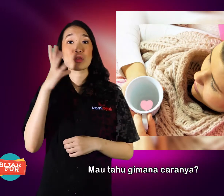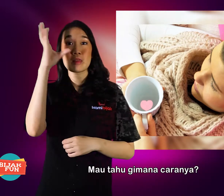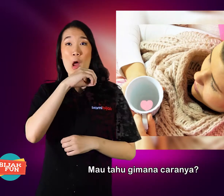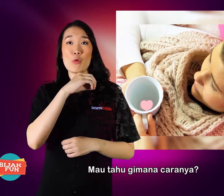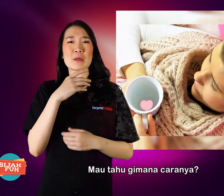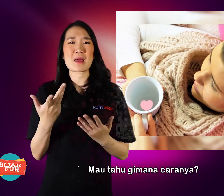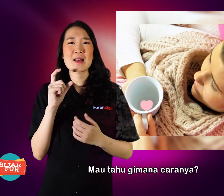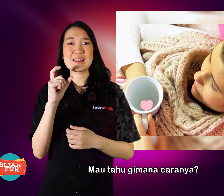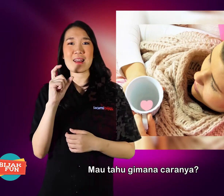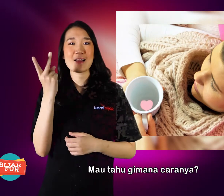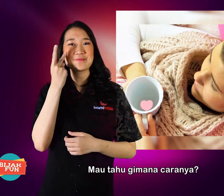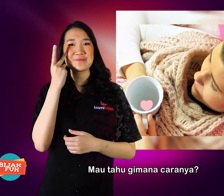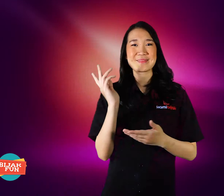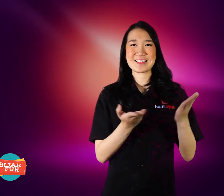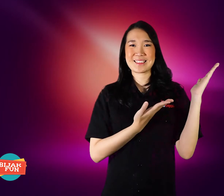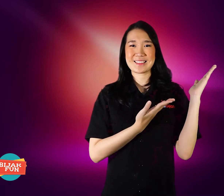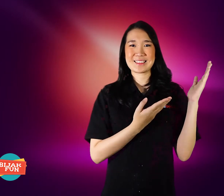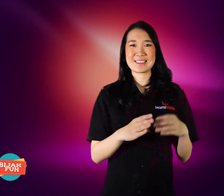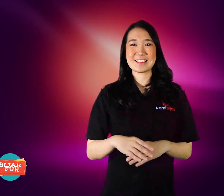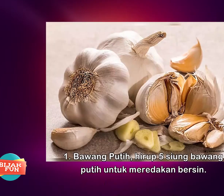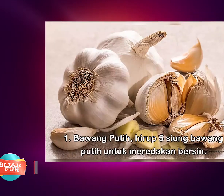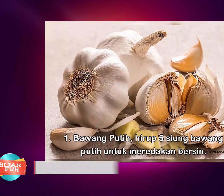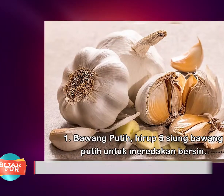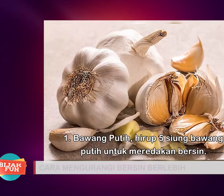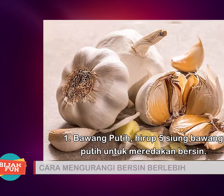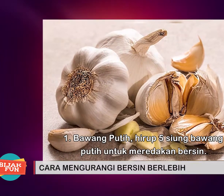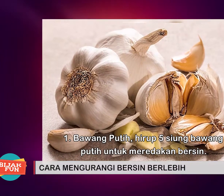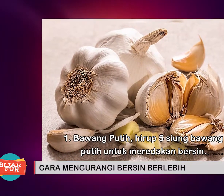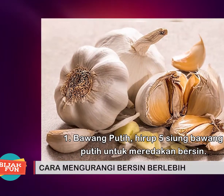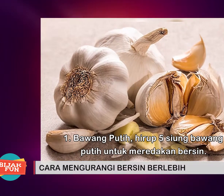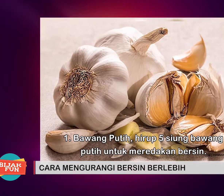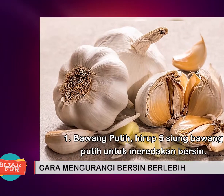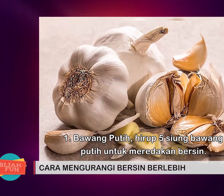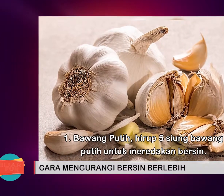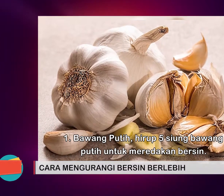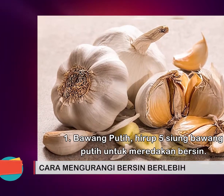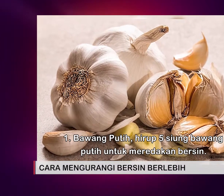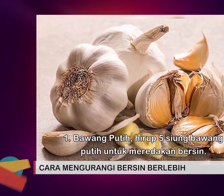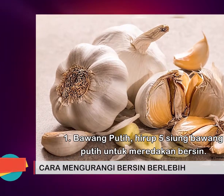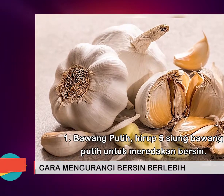Mau tahu caranya gimana? 1. Bawang putih, hirup 5 siung bawang putih untuk peredakan